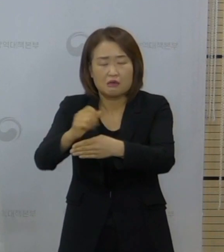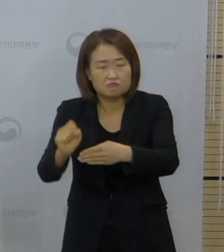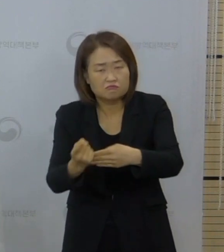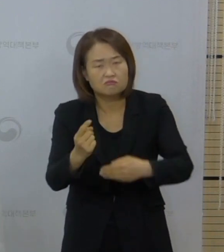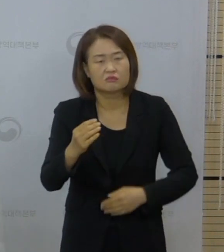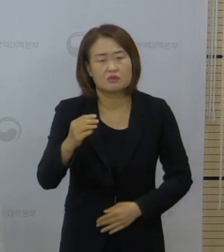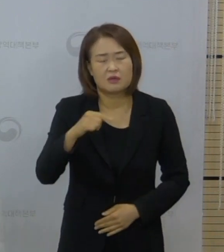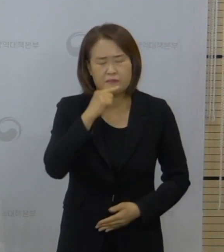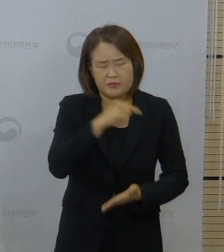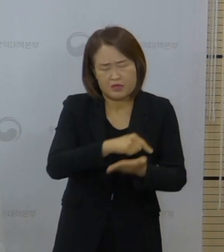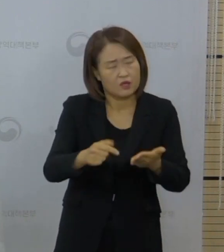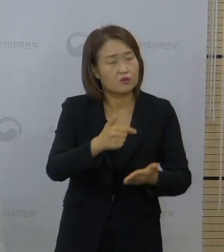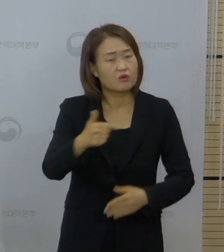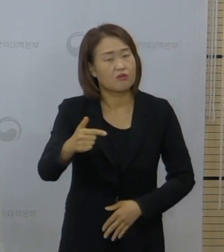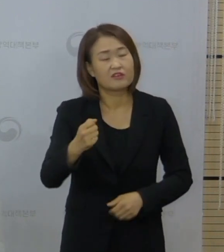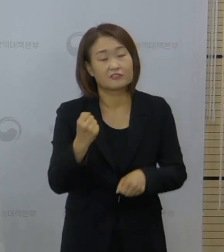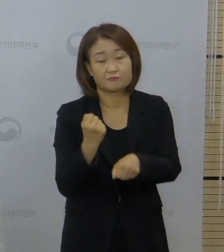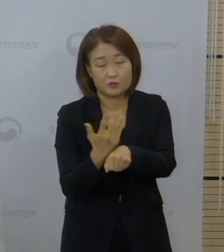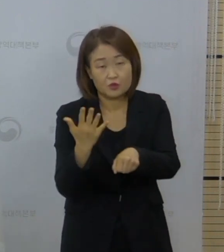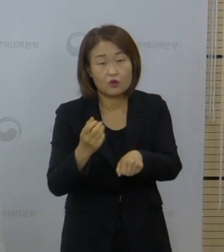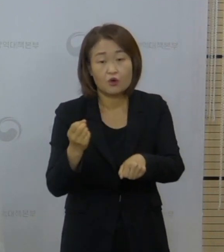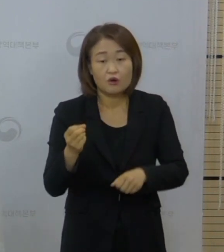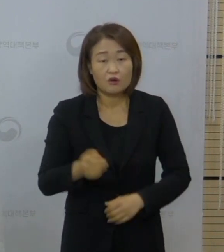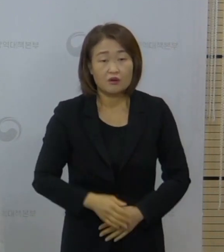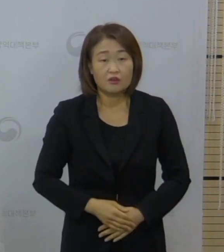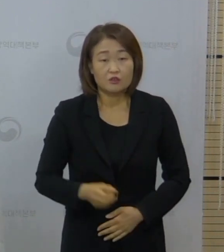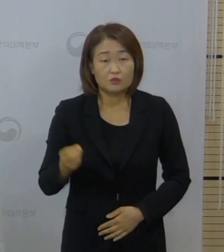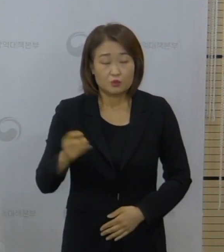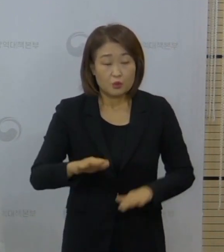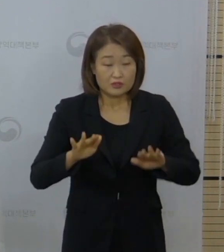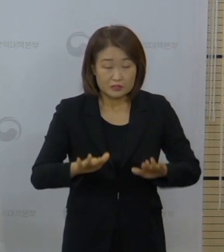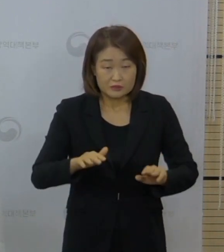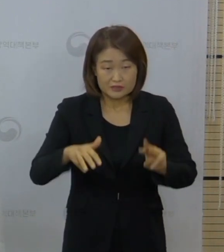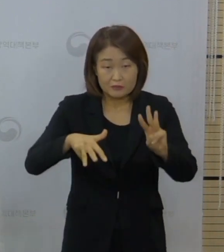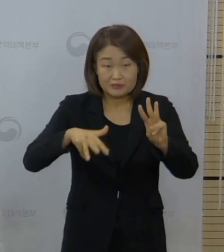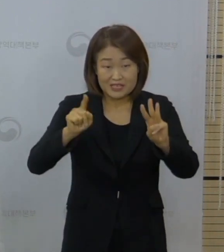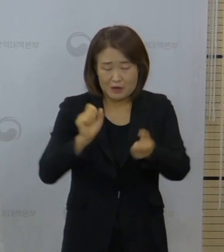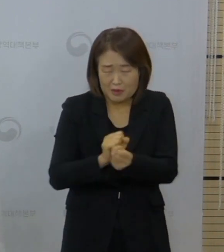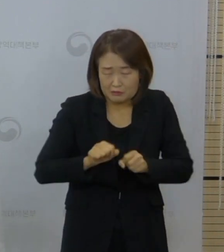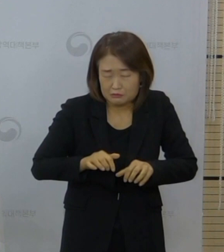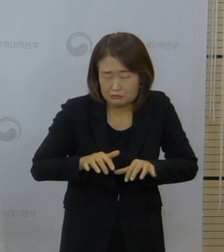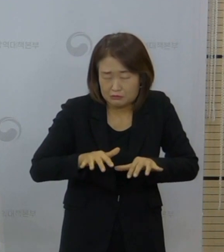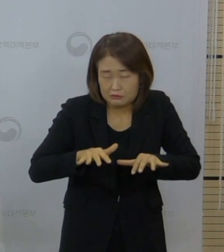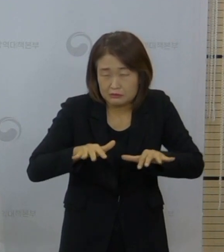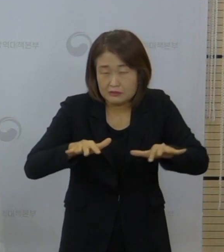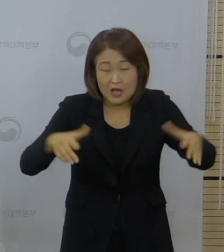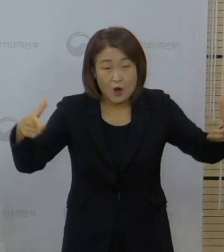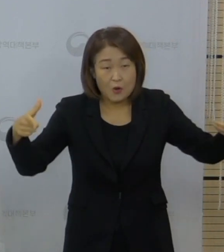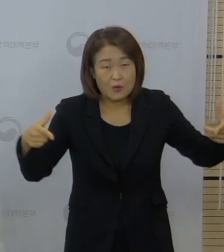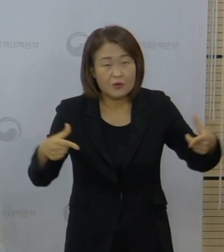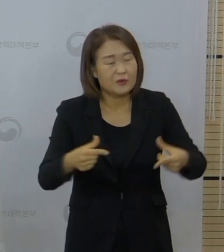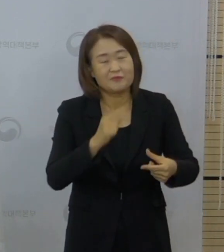조치였으며 3차 유행이 확실한 안정세에 도달했다는 의미는 아닙니다.